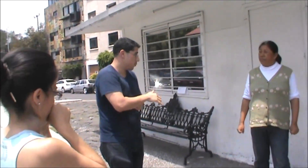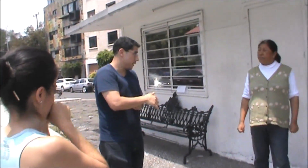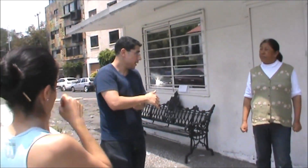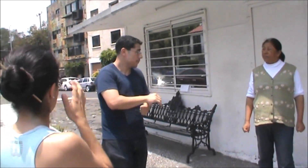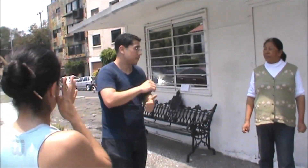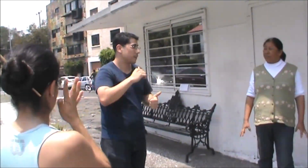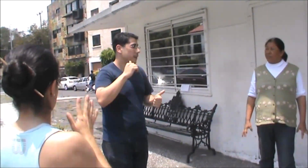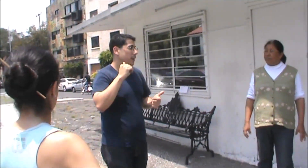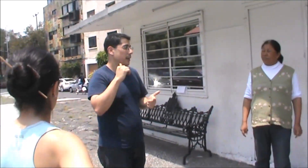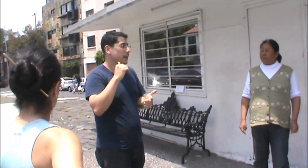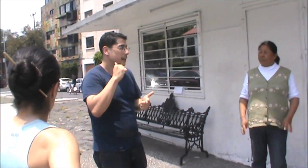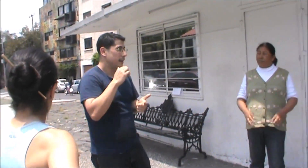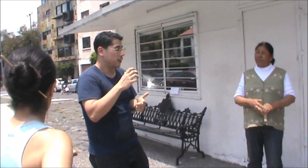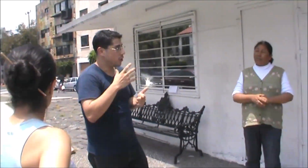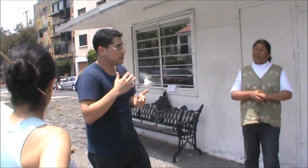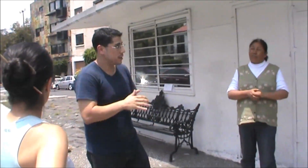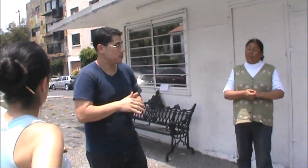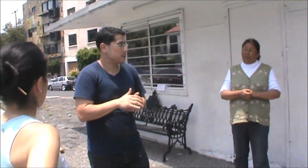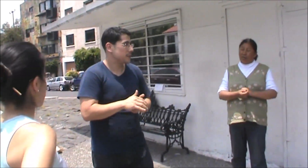empujar y no estemos